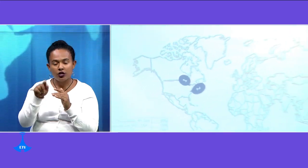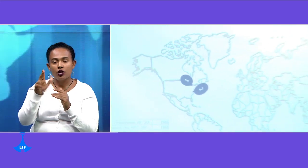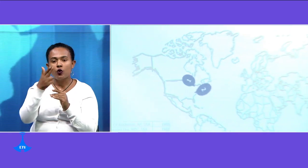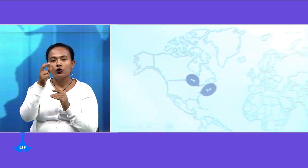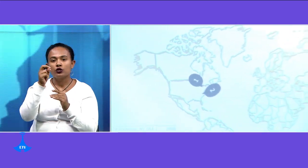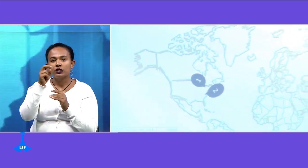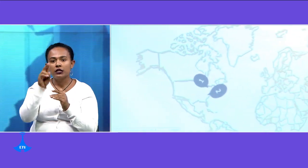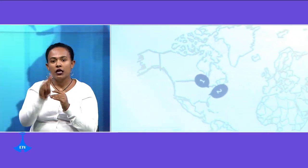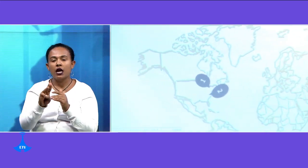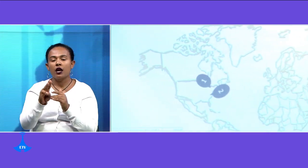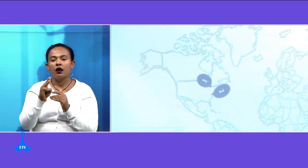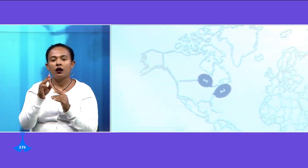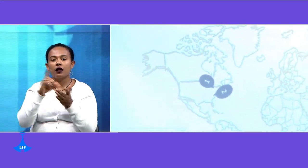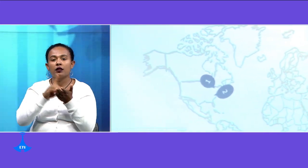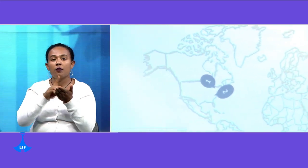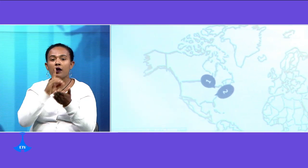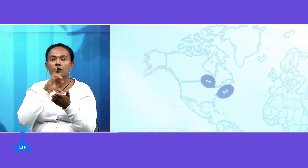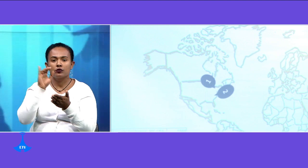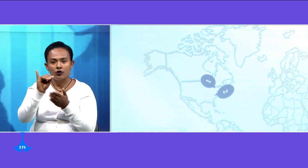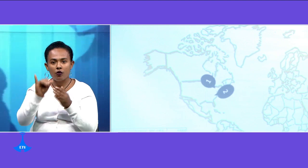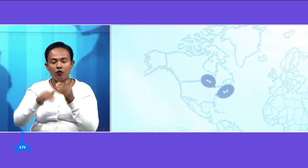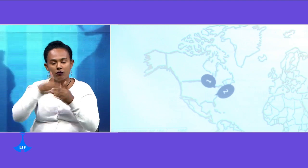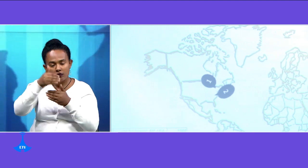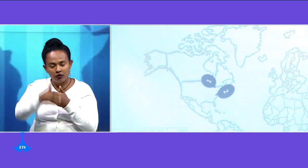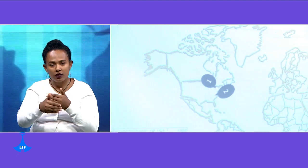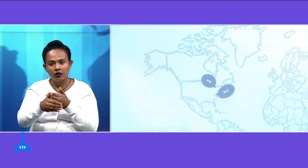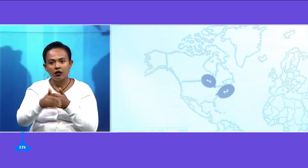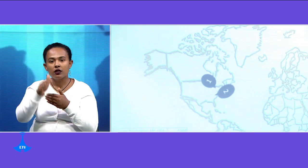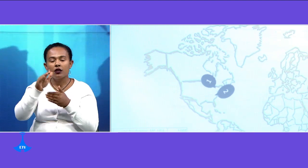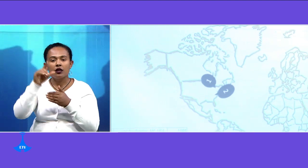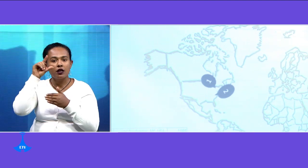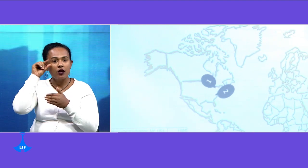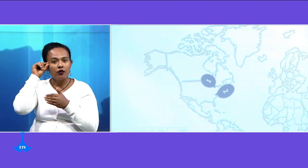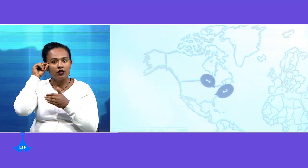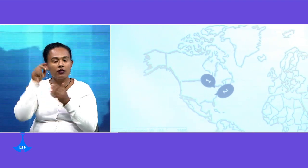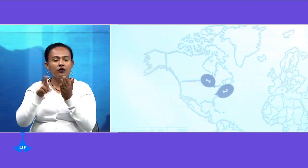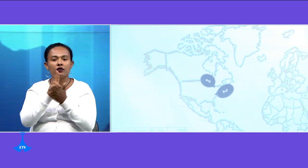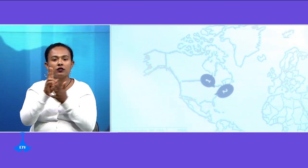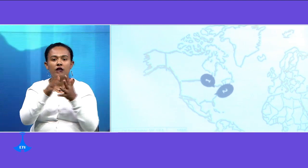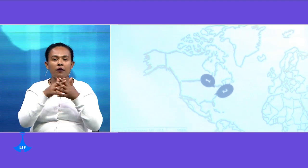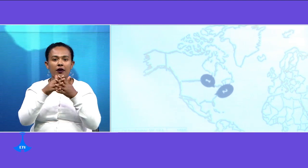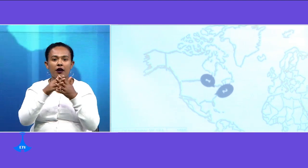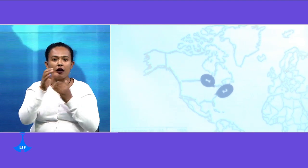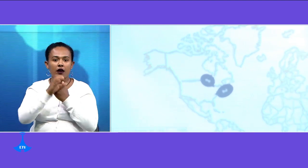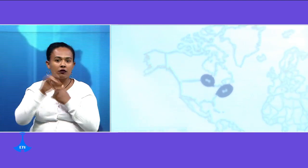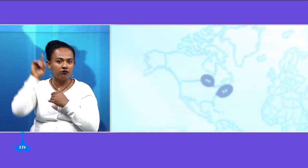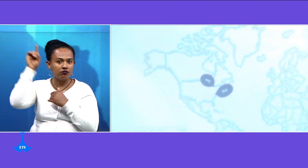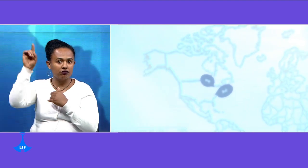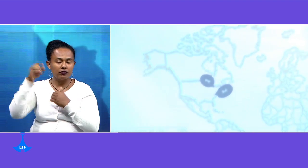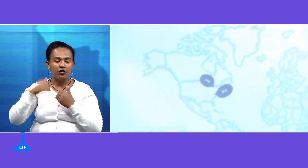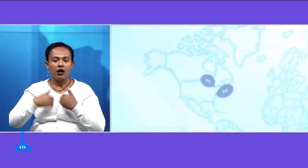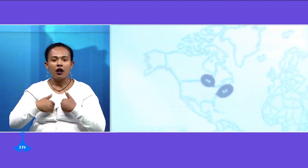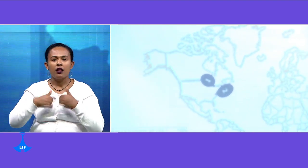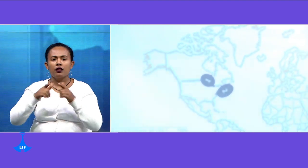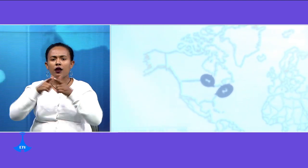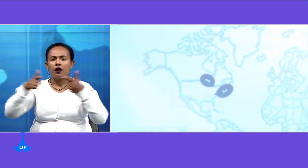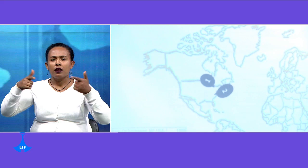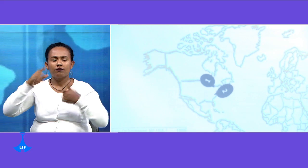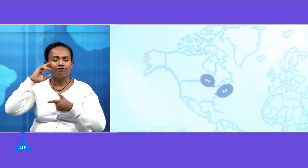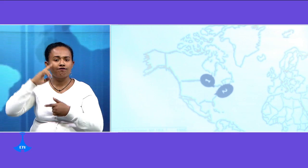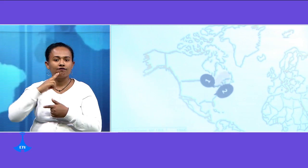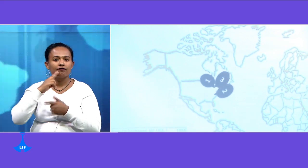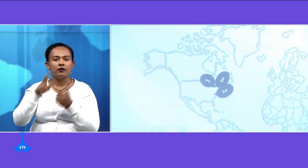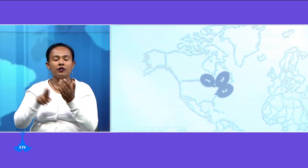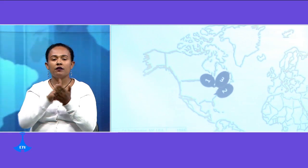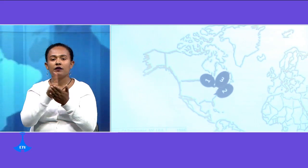ከተማ ኒውዮርክ ውስጥ ነው። እዛው ቀጠለ ካሎሬት ዩኒቨርሲቲ ይባል አሜሪካ ሀገር ያለ ትልቅ የመስማት የተሳናቸው